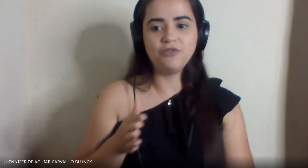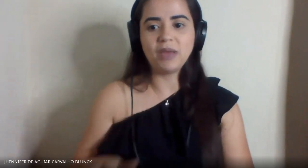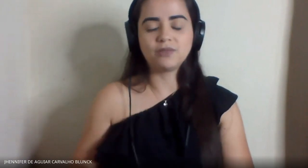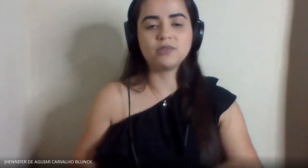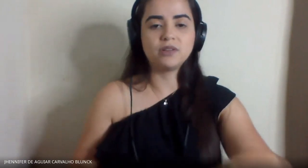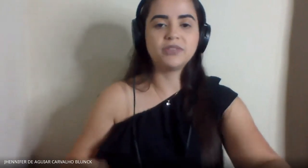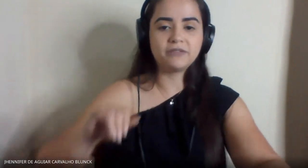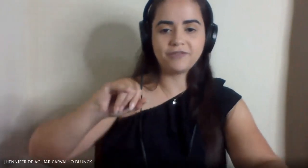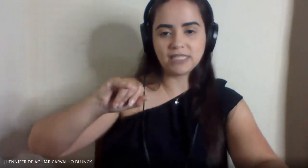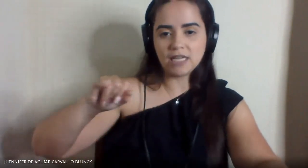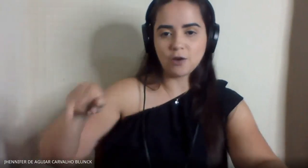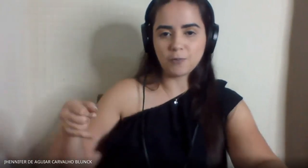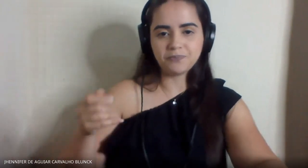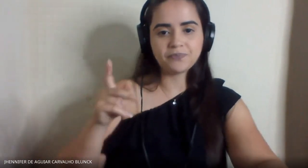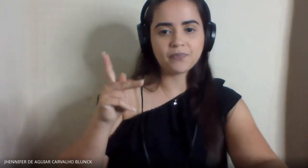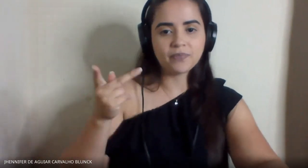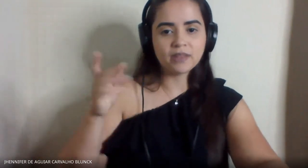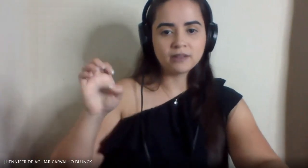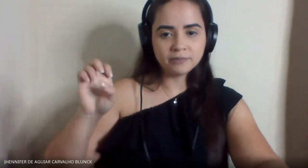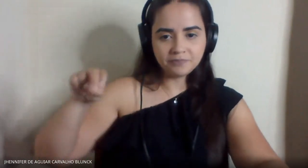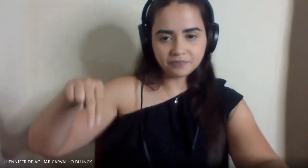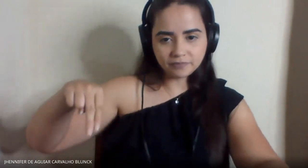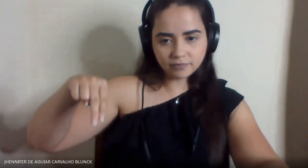esse movimento. Então você vai fazer aqui, ó.